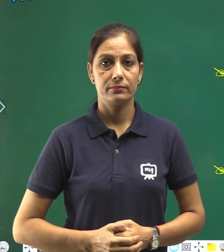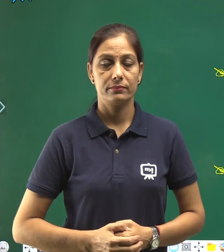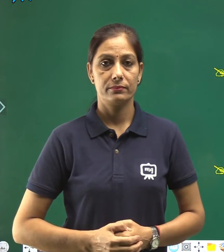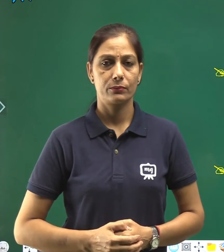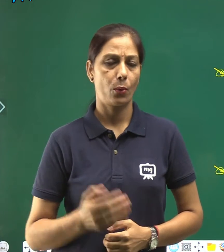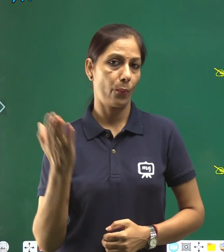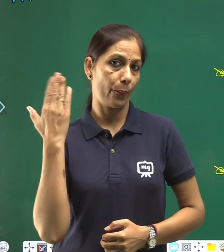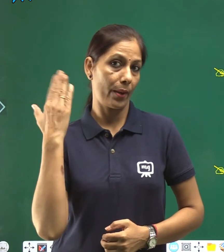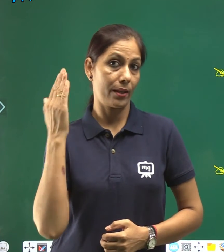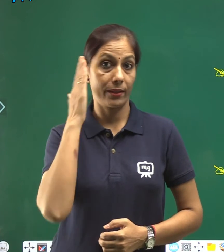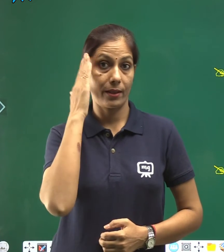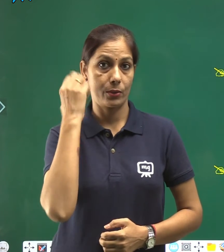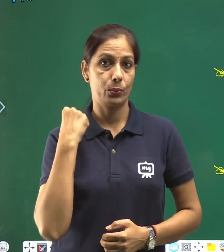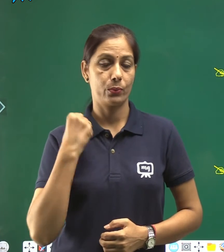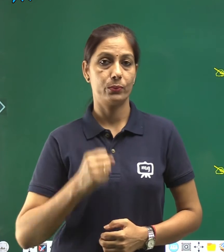पुरानी यादों